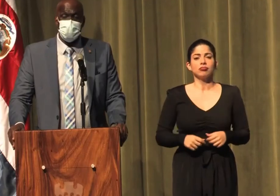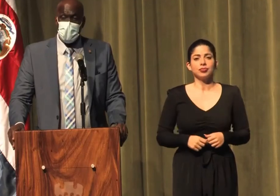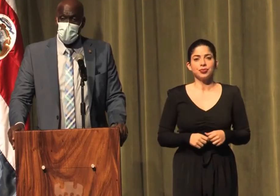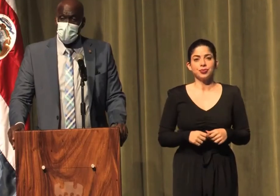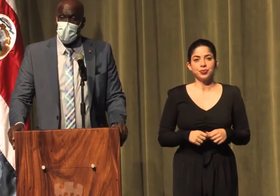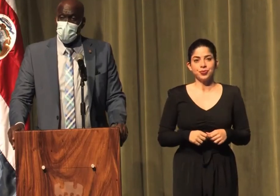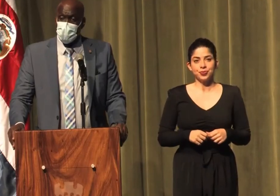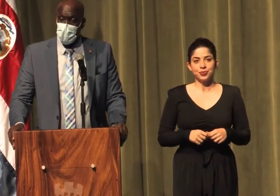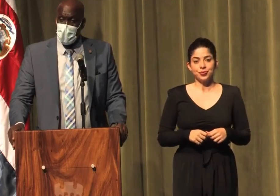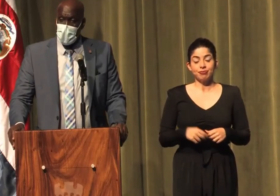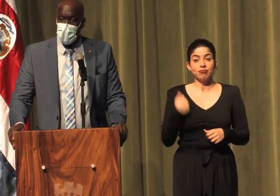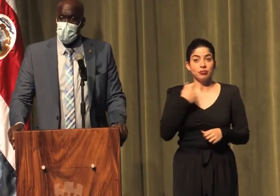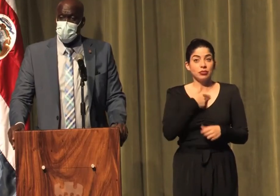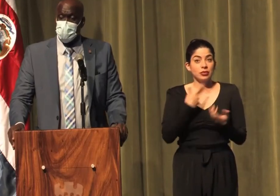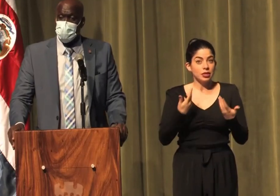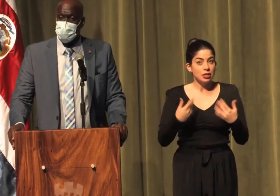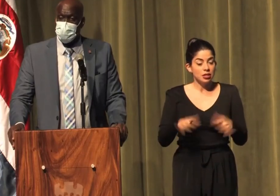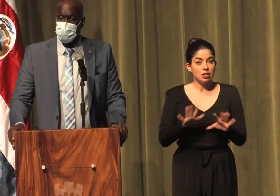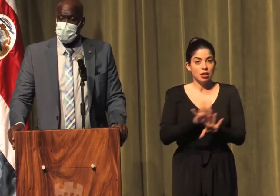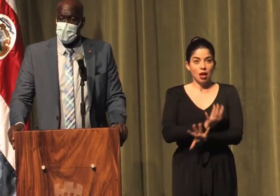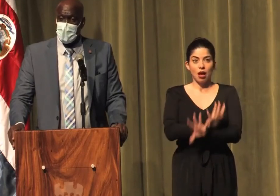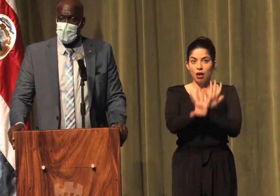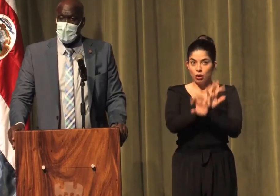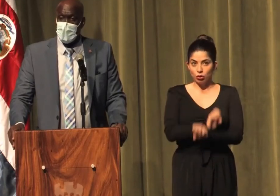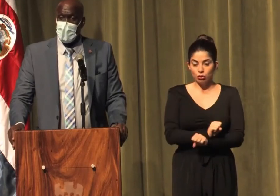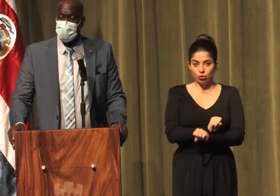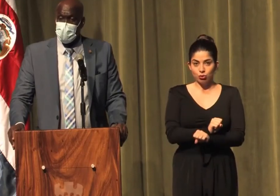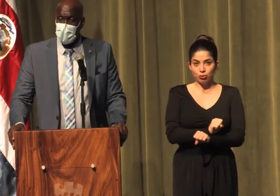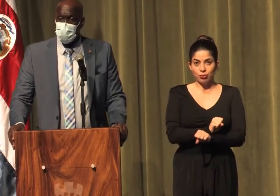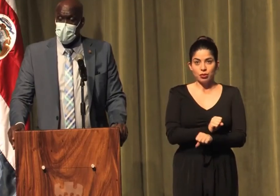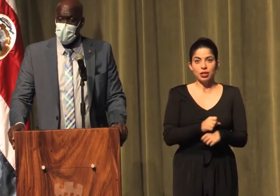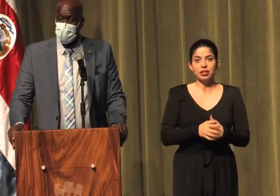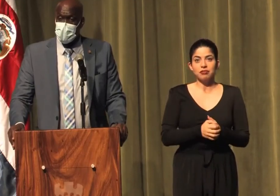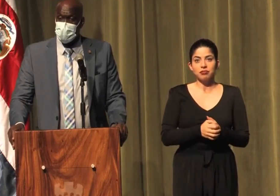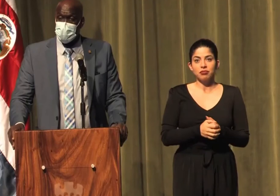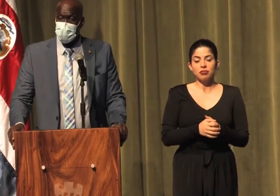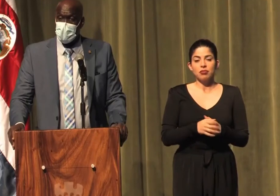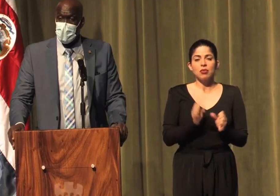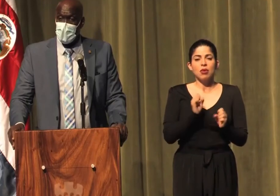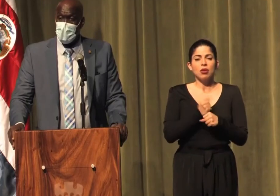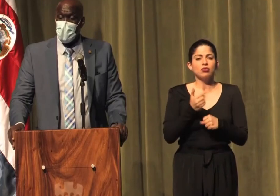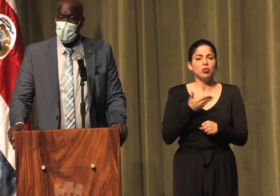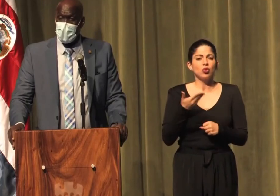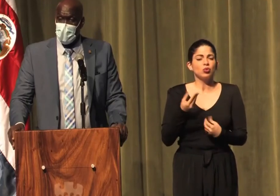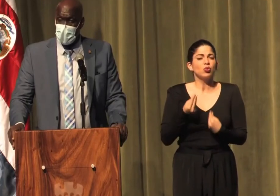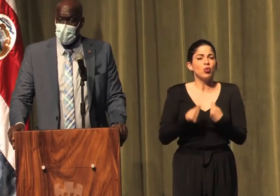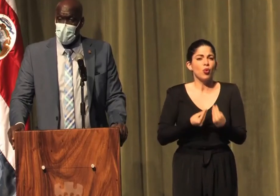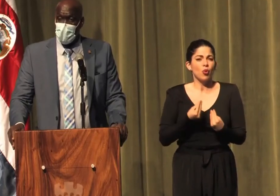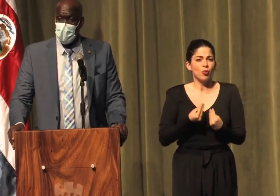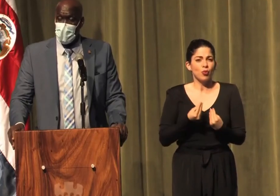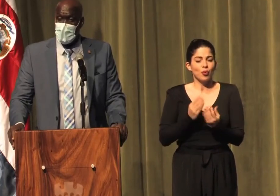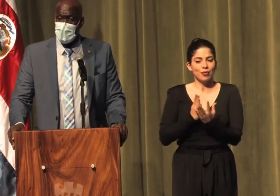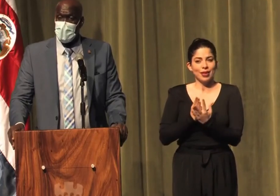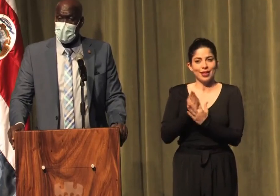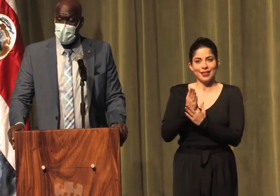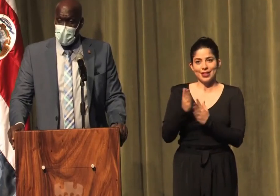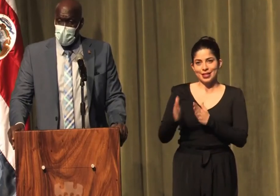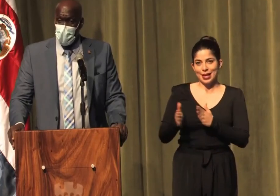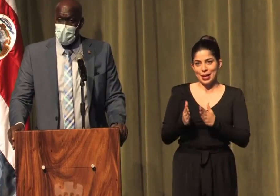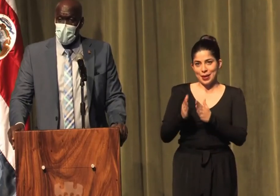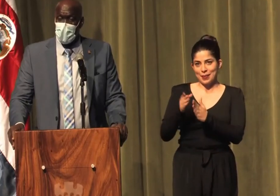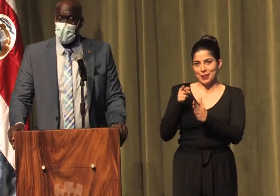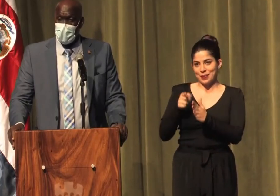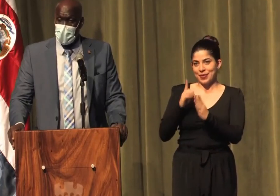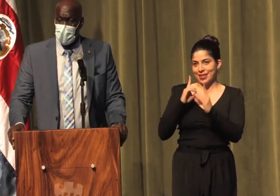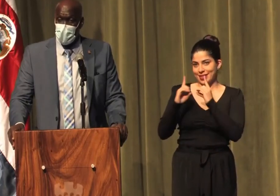Y estamos acostumbrados a hacer las cosas por el camino del